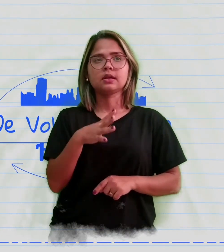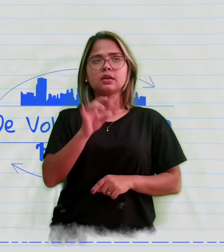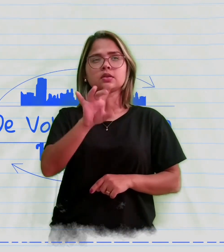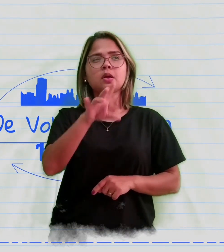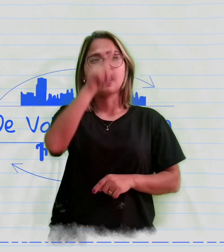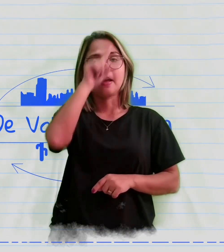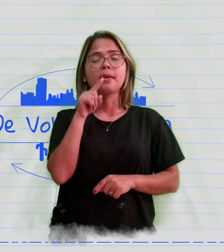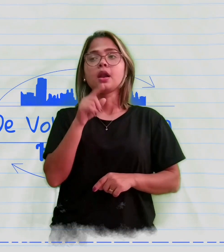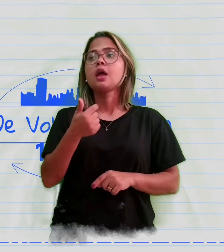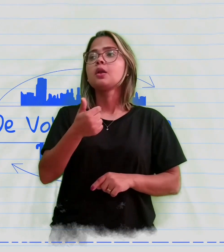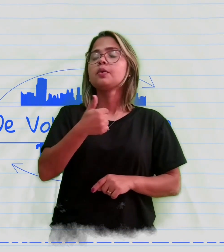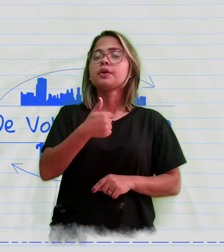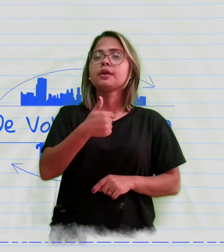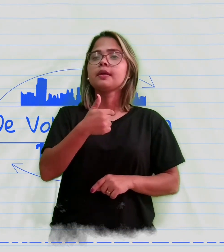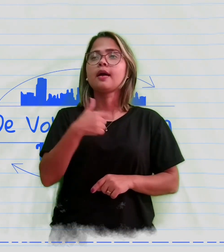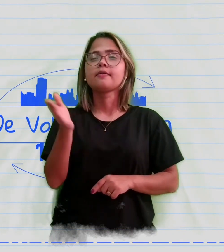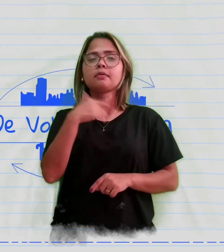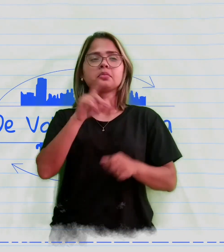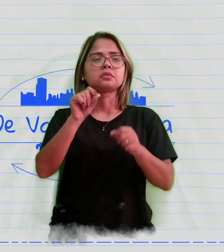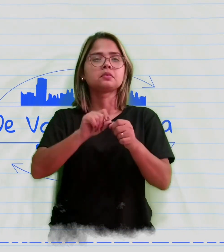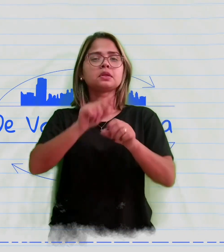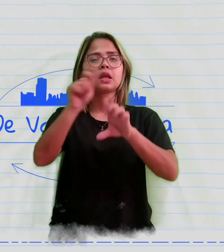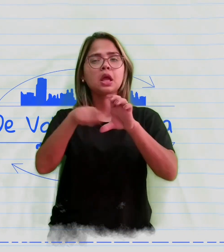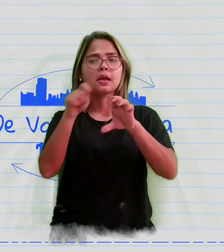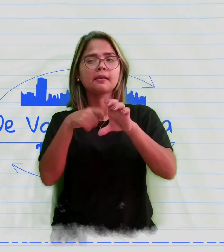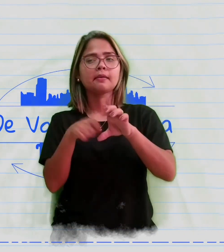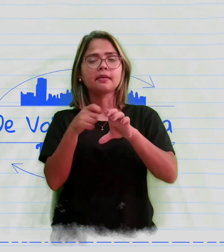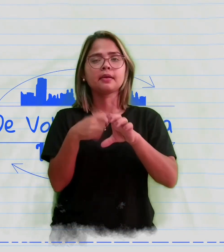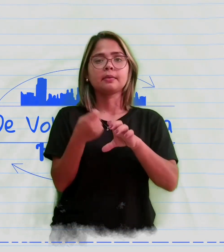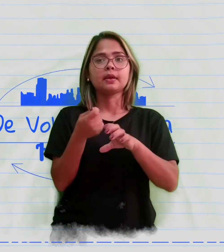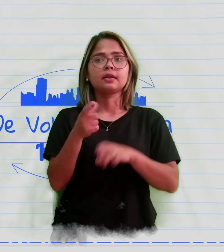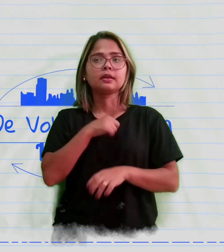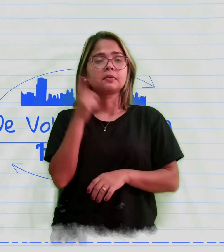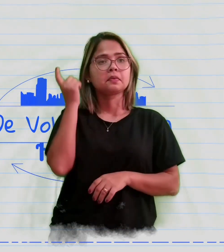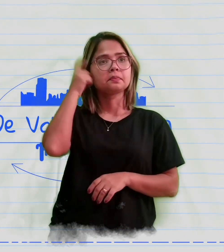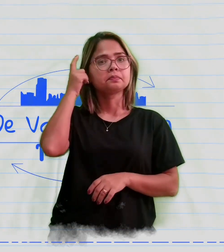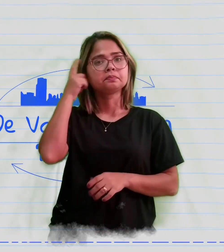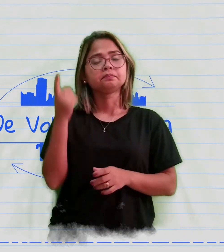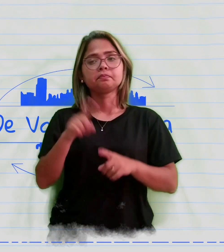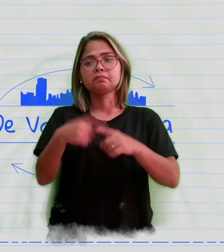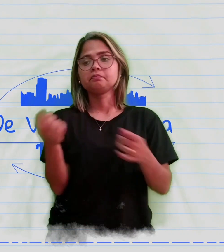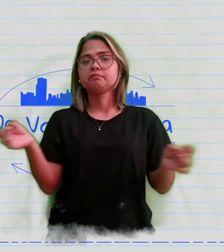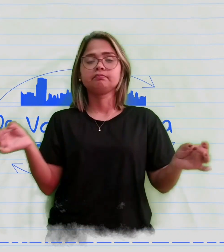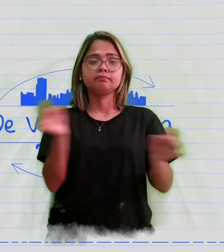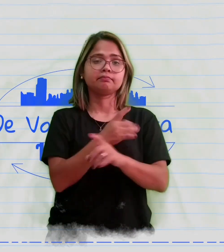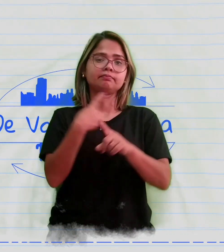Mas aí ela falou assim, vamos fazer uns clipes aí, quero fazer um clipe aí. Mandamos ideia, fizemos brainstorming e tudo. Só que acabou não rolando porque a